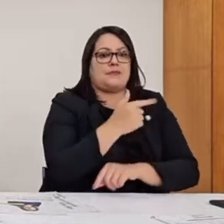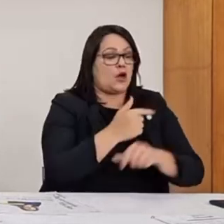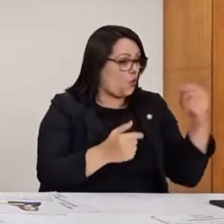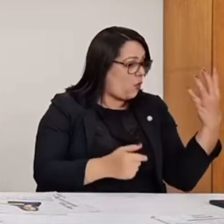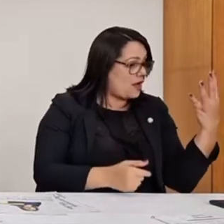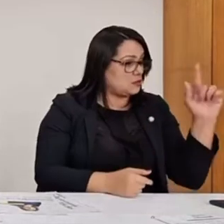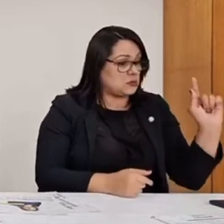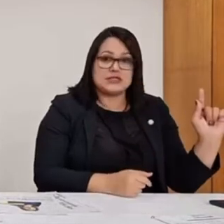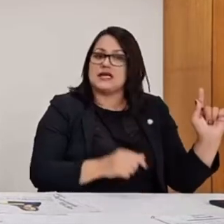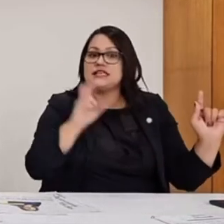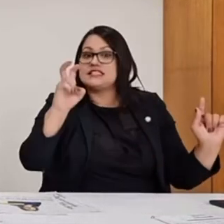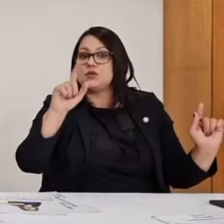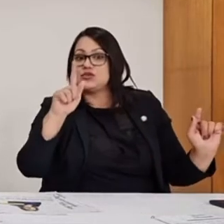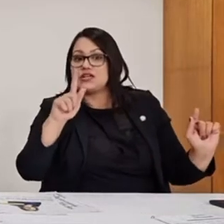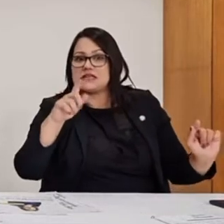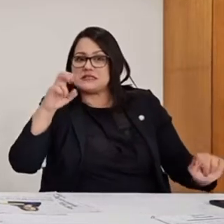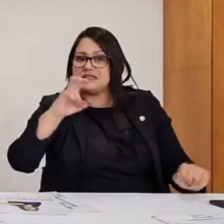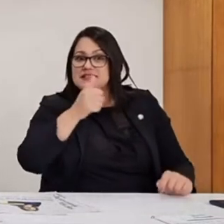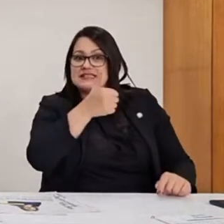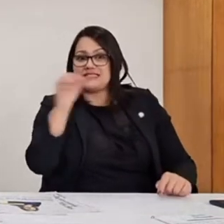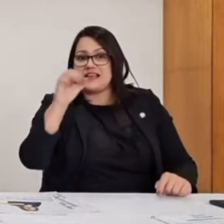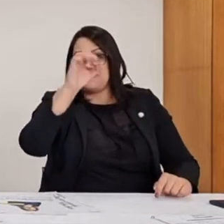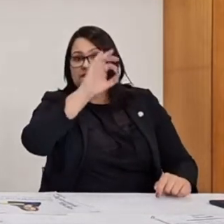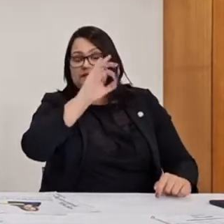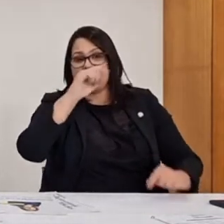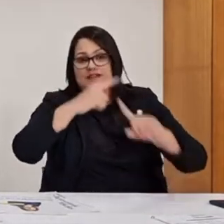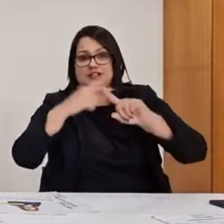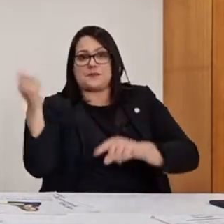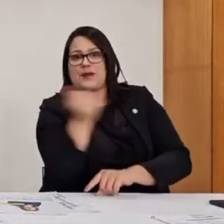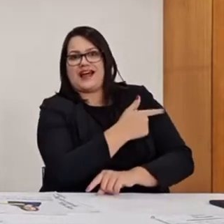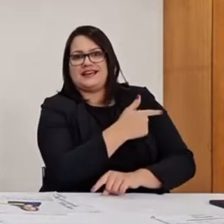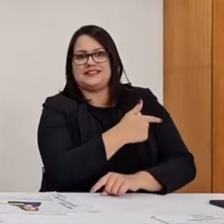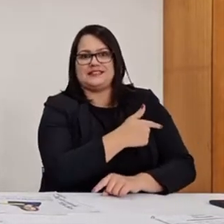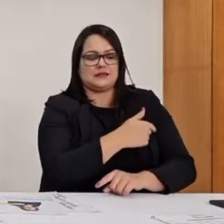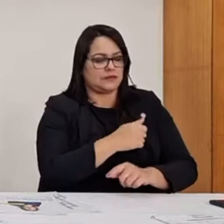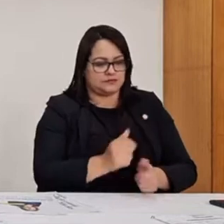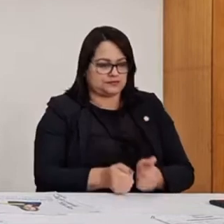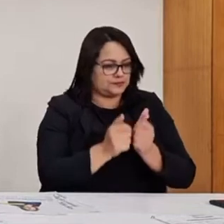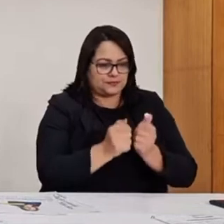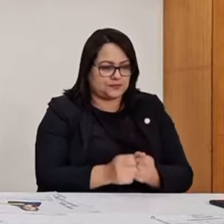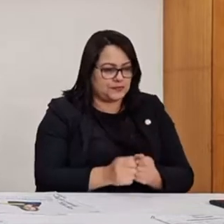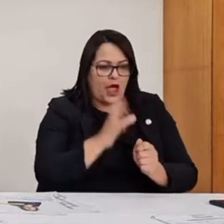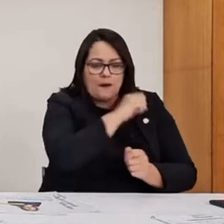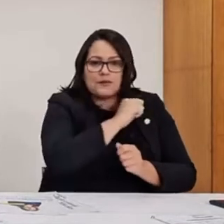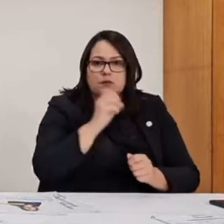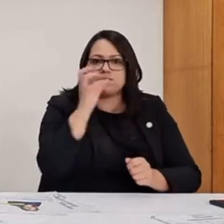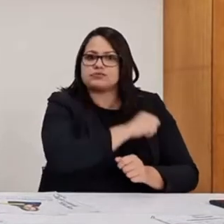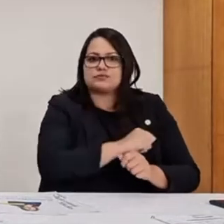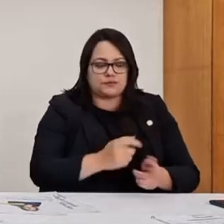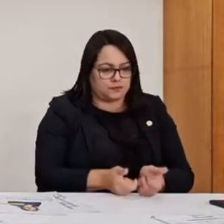disso, ele tem o tempo de resposta muito baixo. Vai começar a coisa a falar com coisa, presidente.